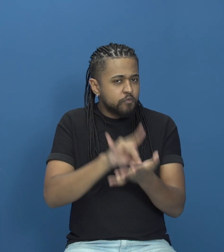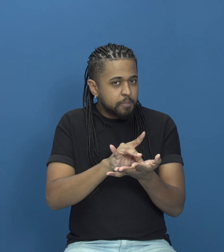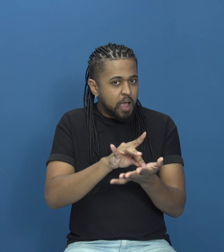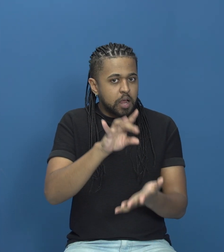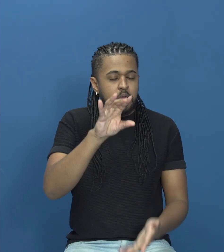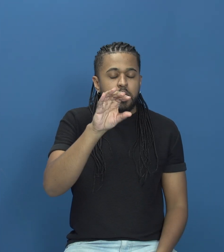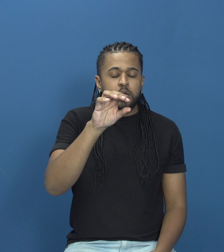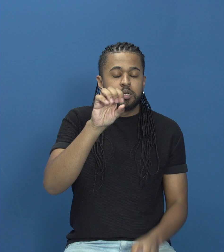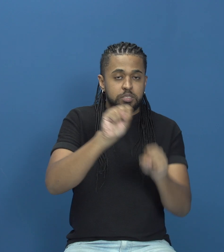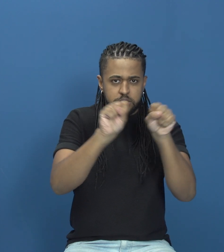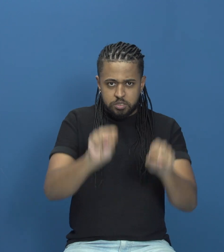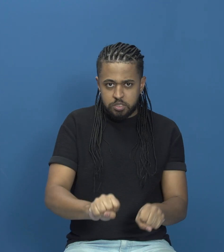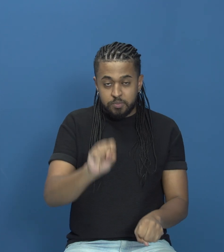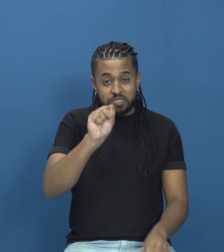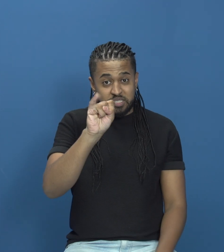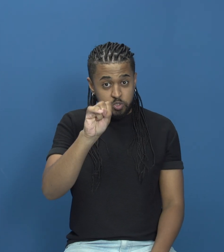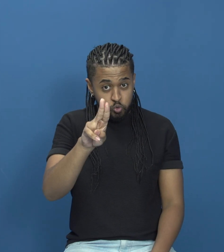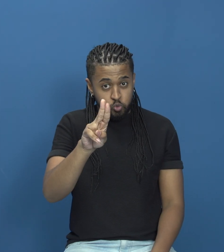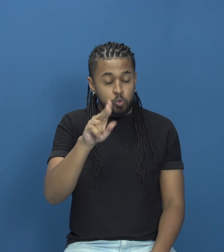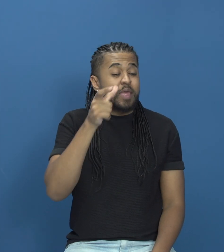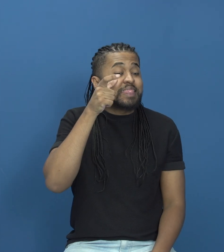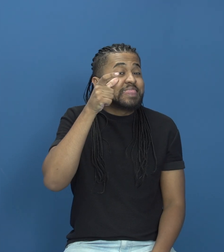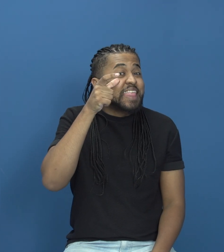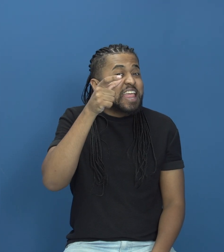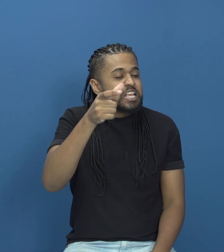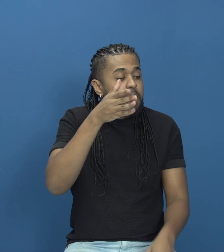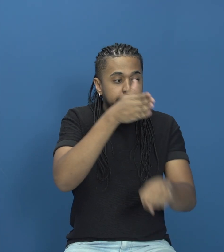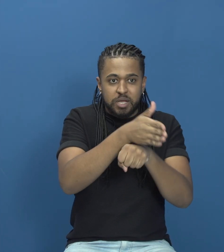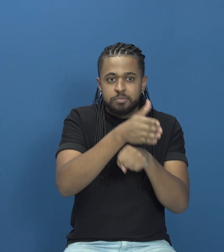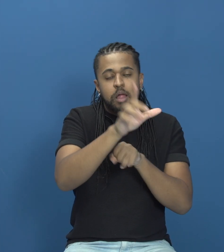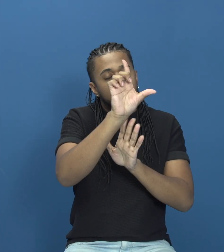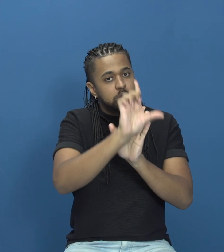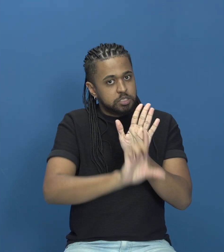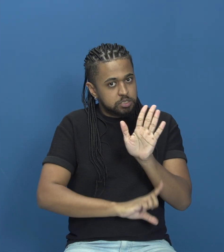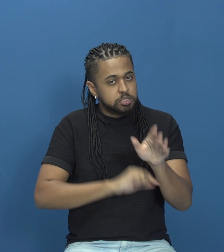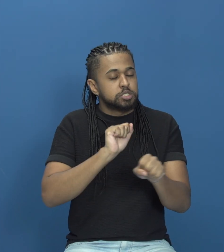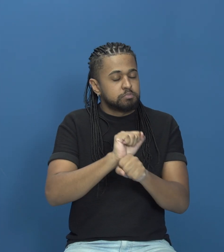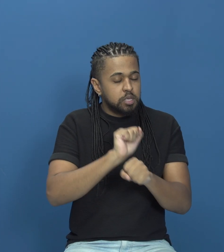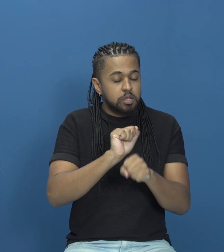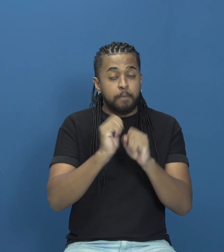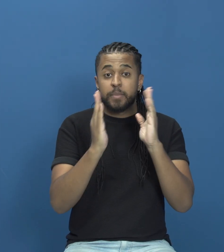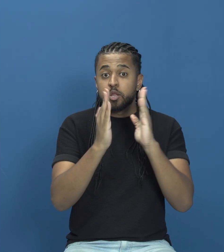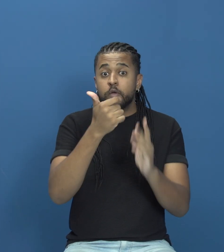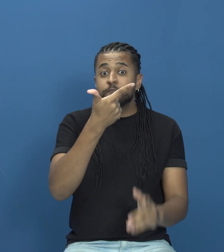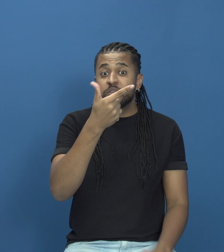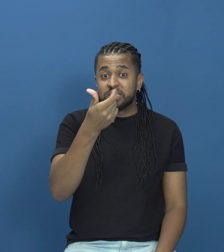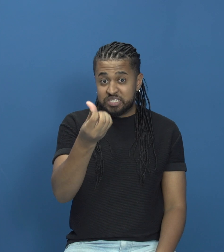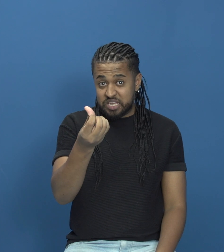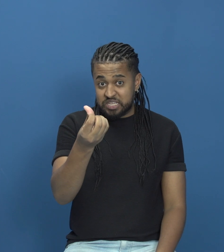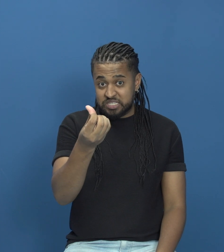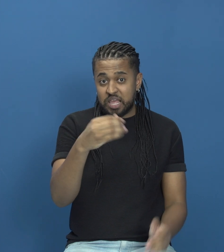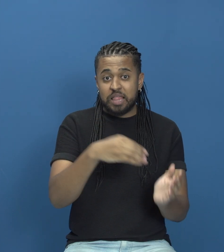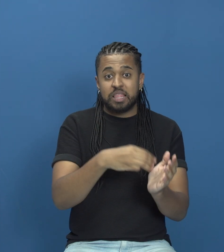no sistema próprio do SISU o interesse em participar na lista no período de